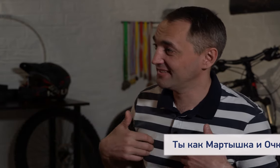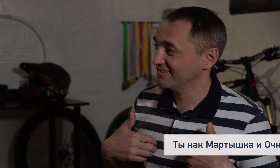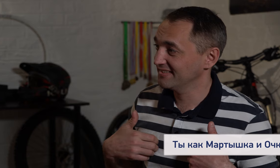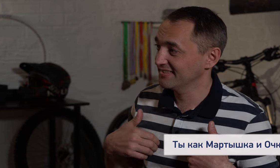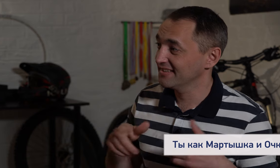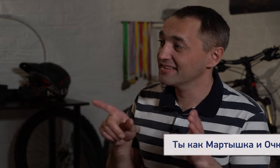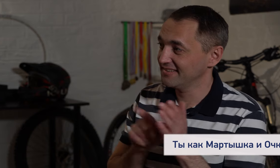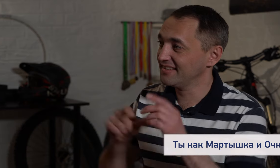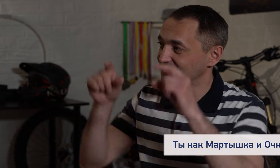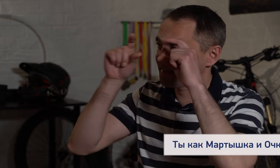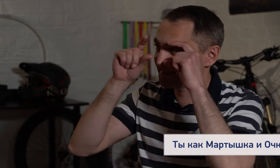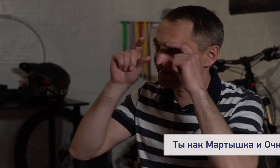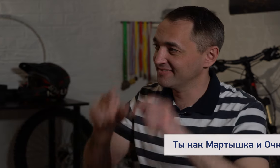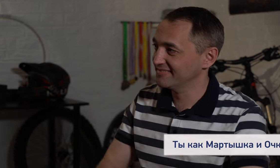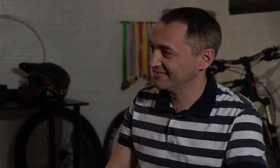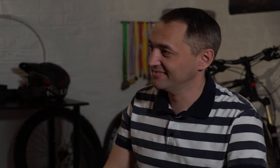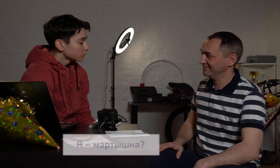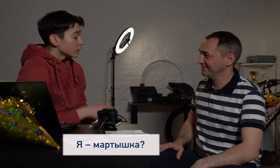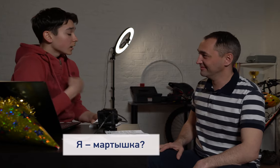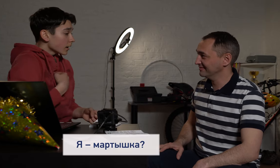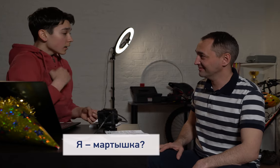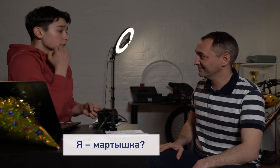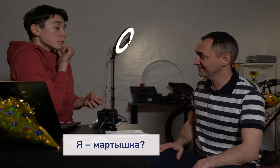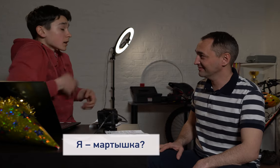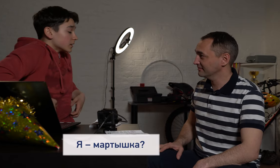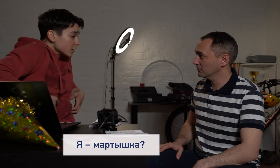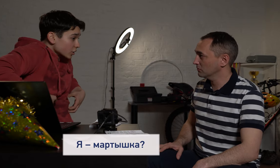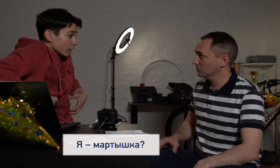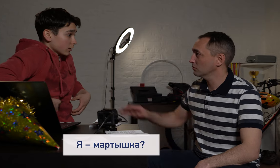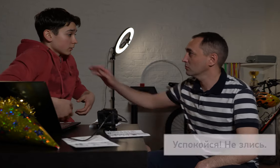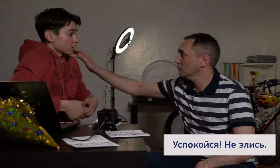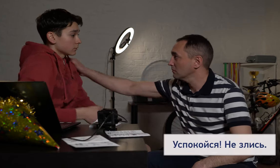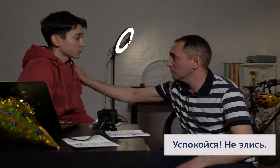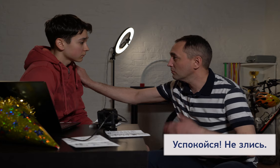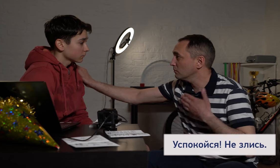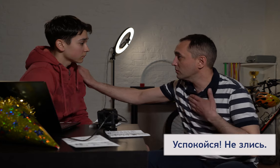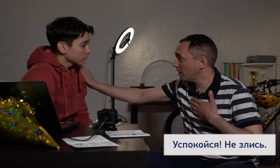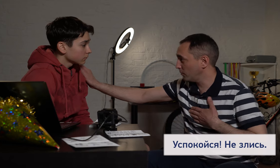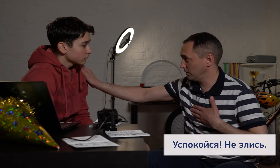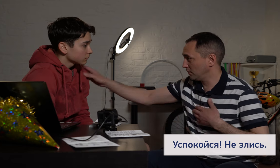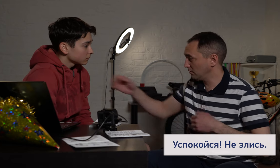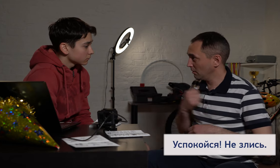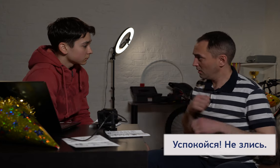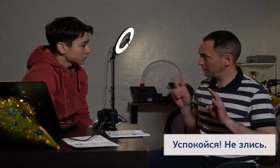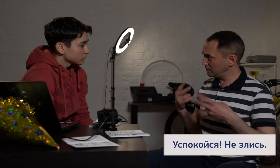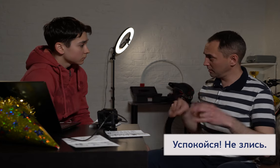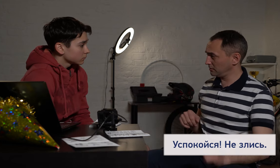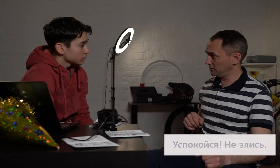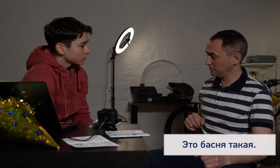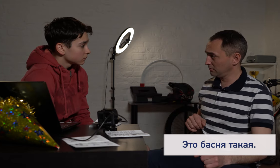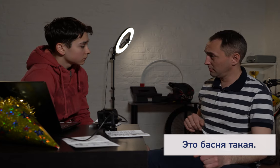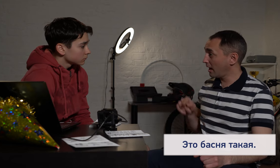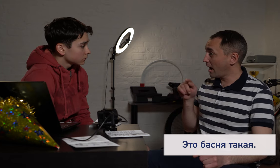мартышка и очки. Я мартышка? Успокойся, не